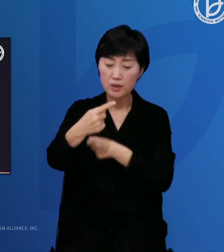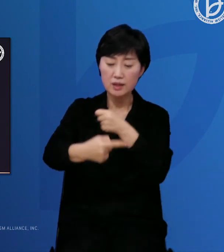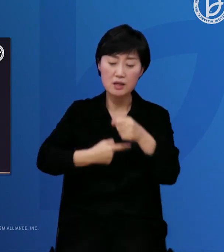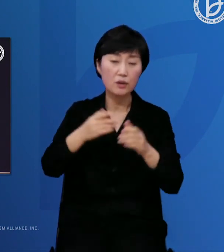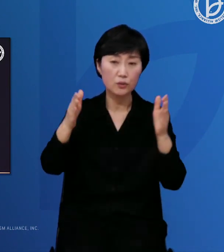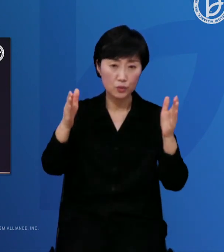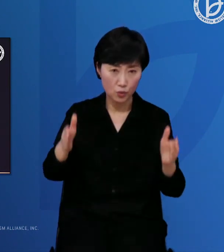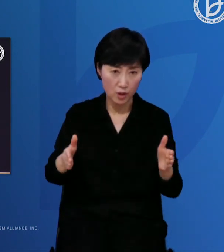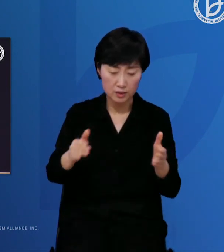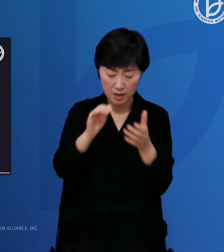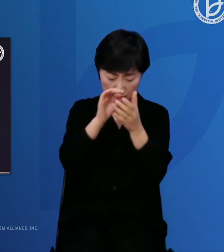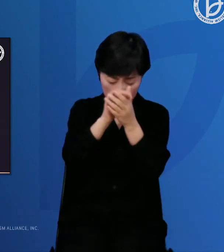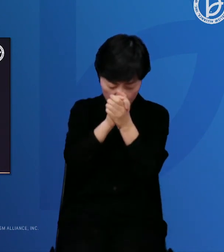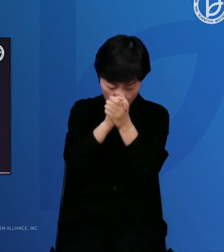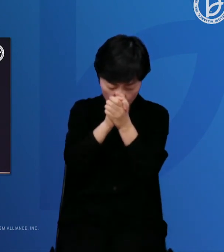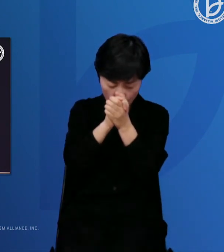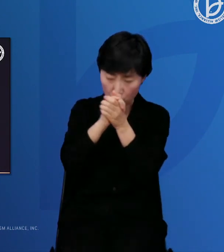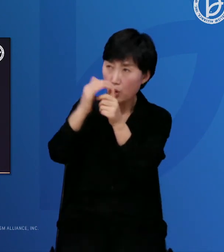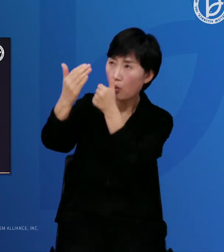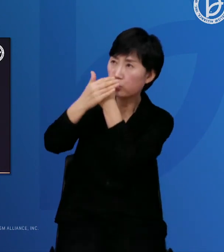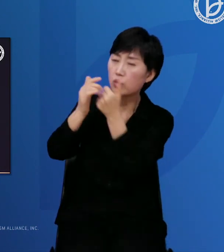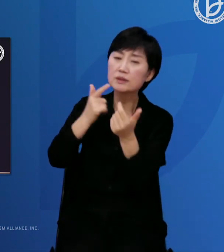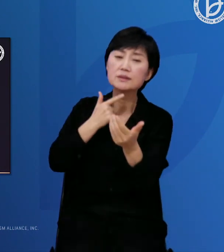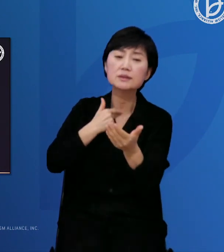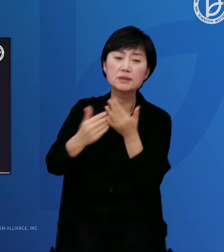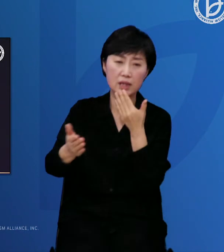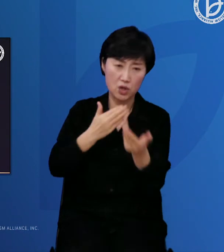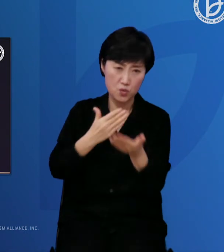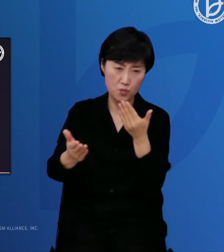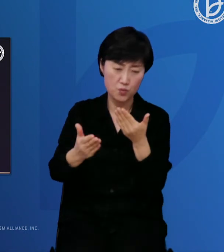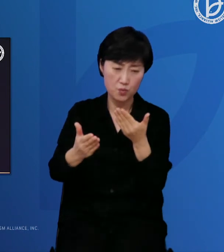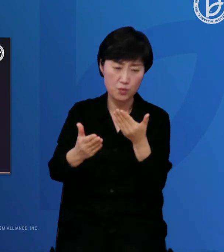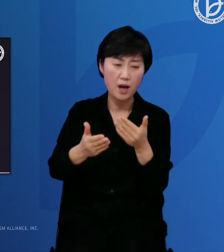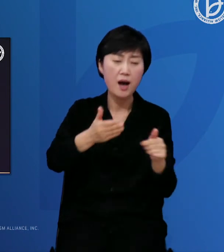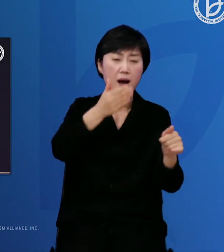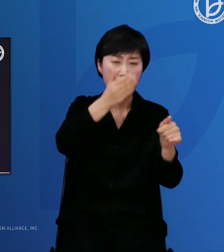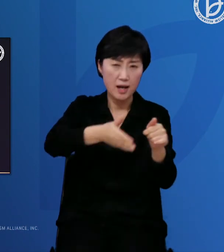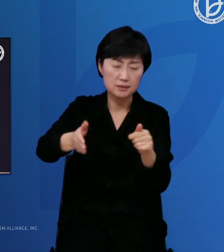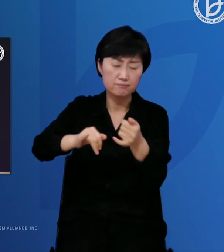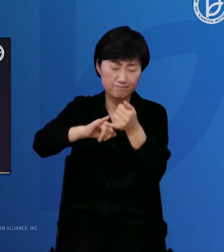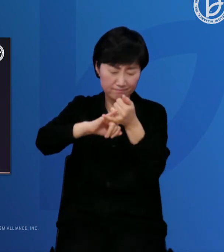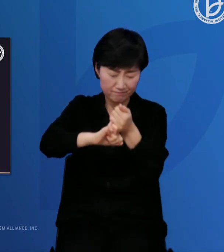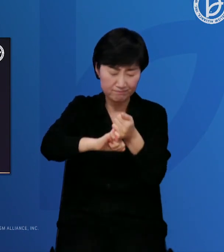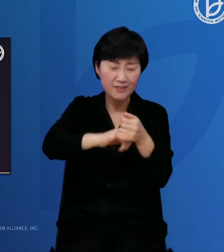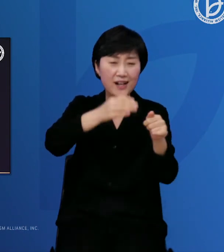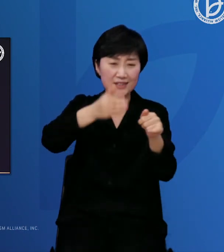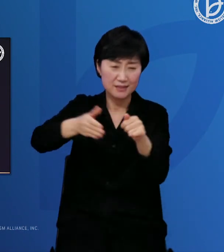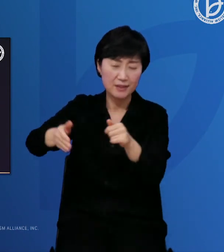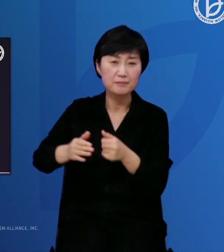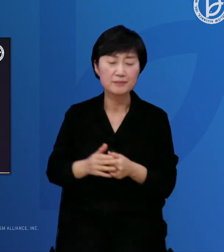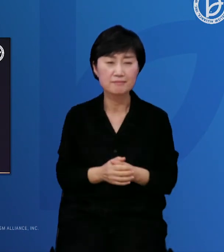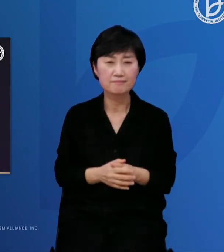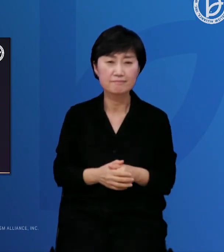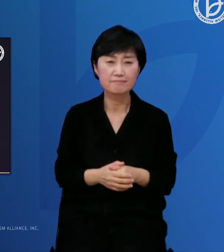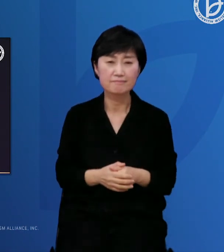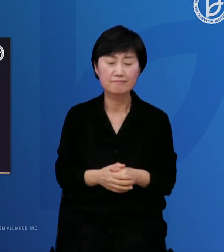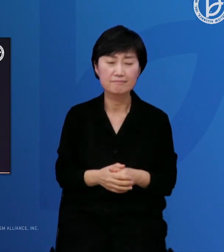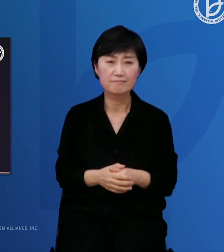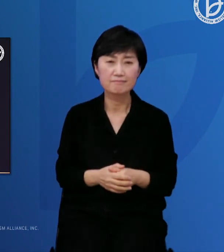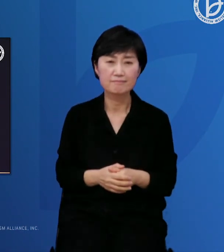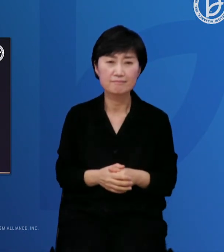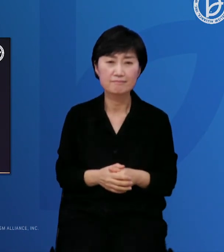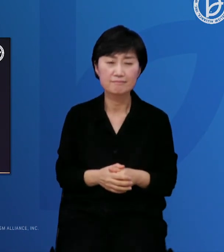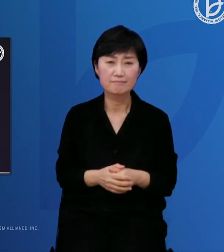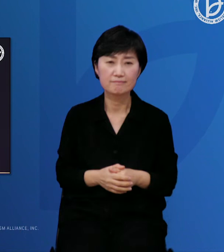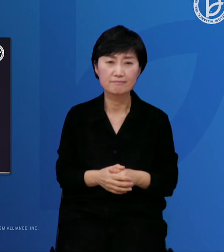이 체험이 일어나기를 주 예수 그리스도 이름으로 축복합니다. I bless you in the name of Lord Jesus Christ that this week and throughout this year you